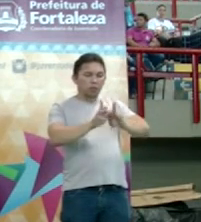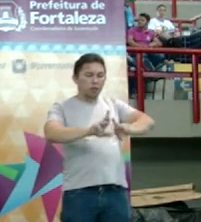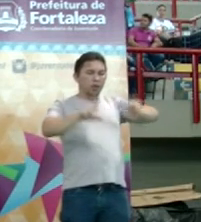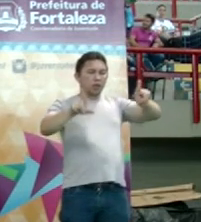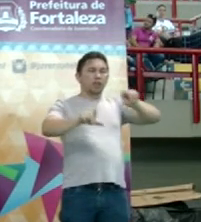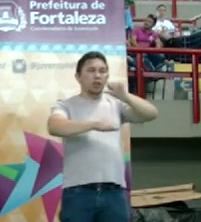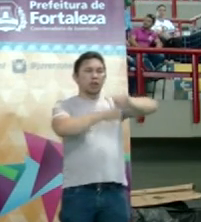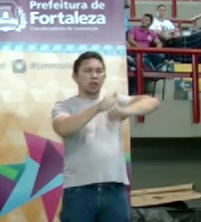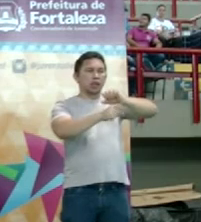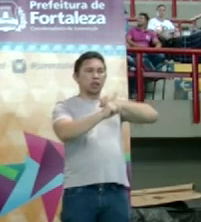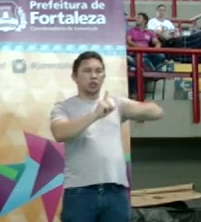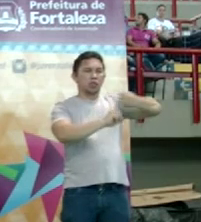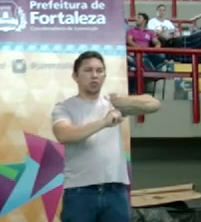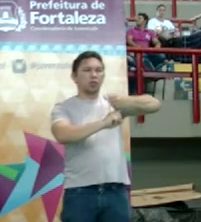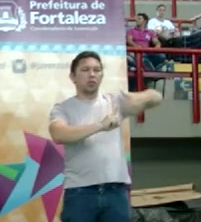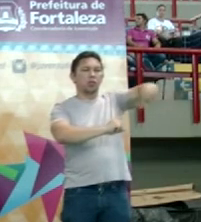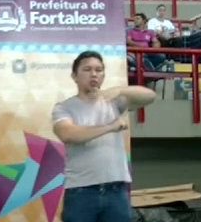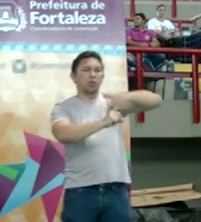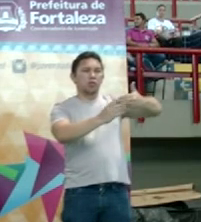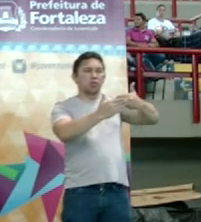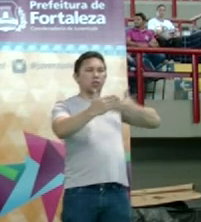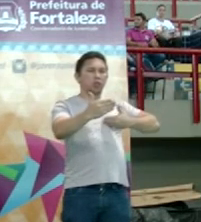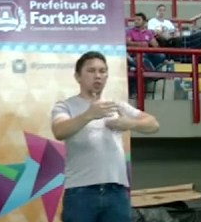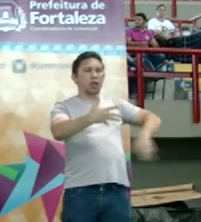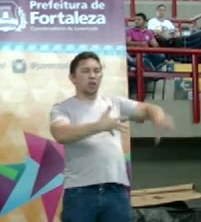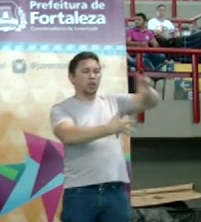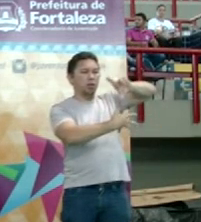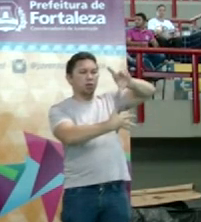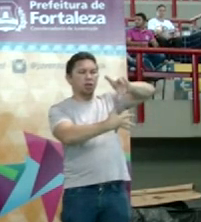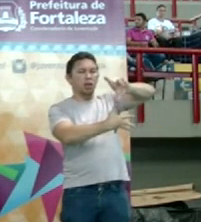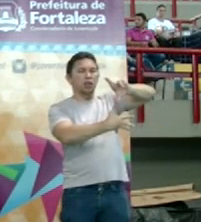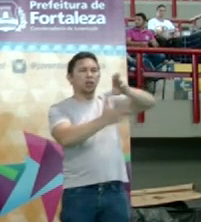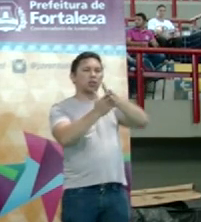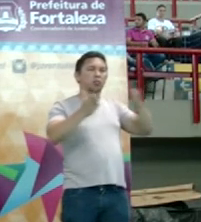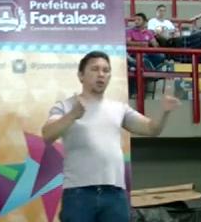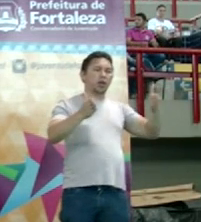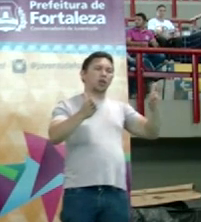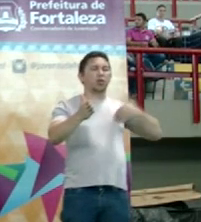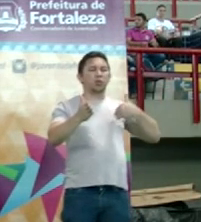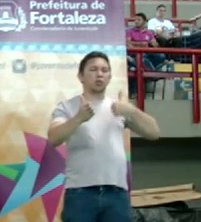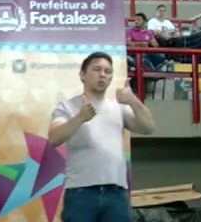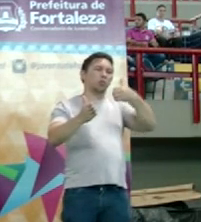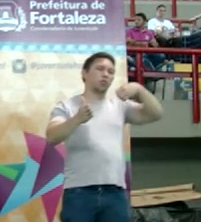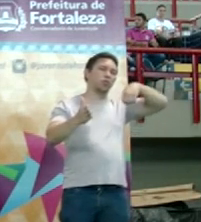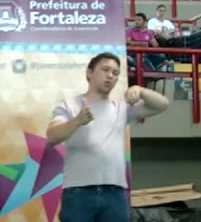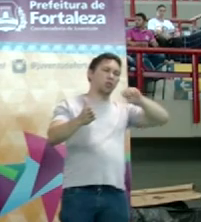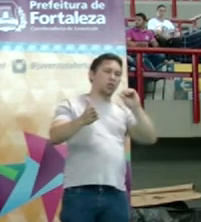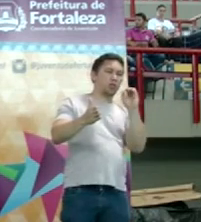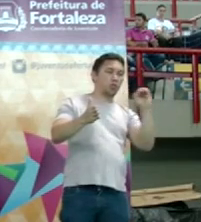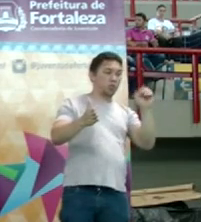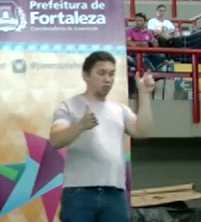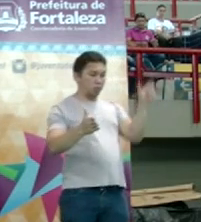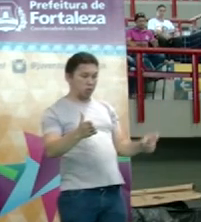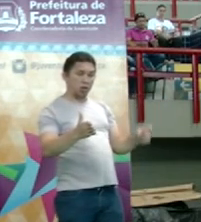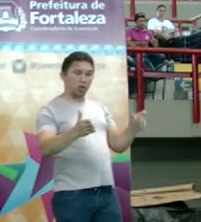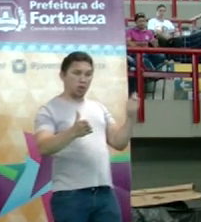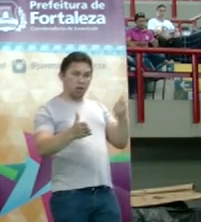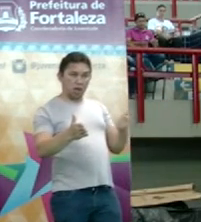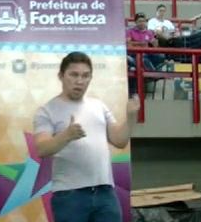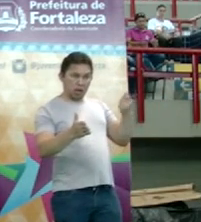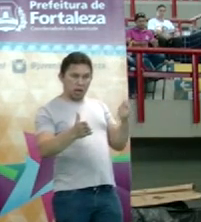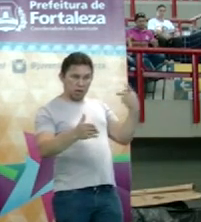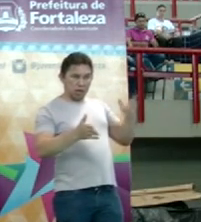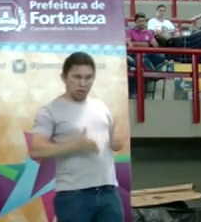discrepâncias sociais que havia na América Latina na década de 60. E esse argentino evoluiu a